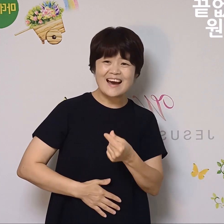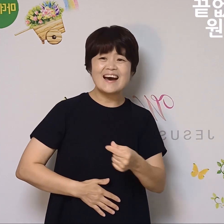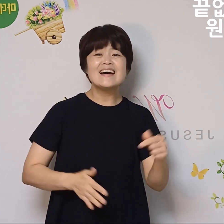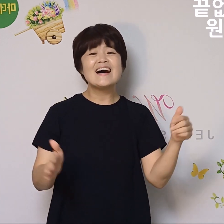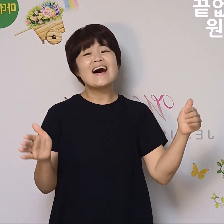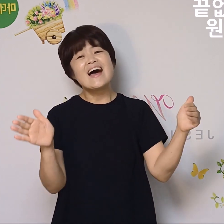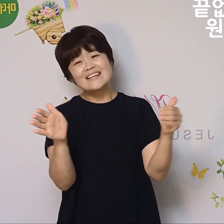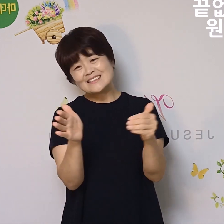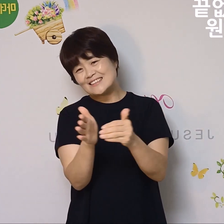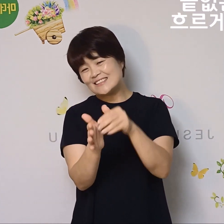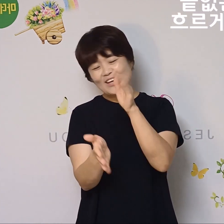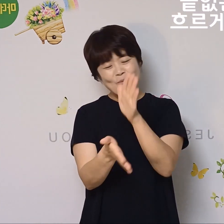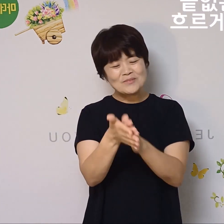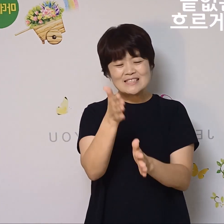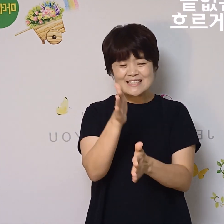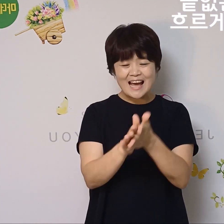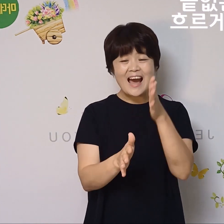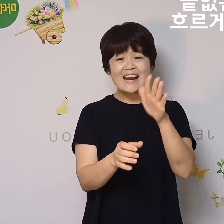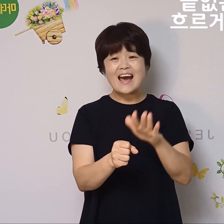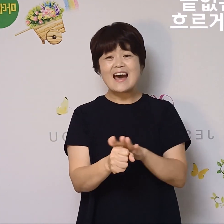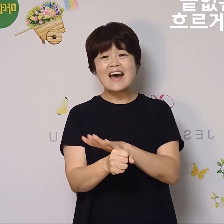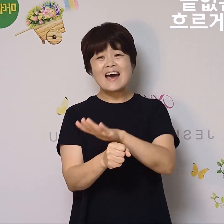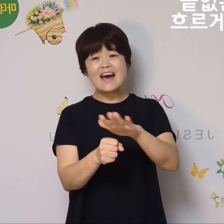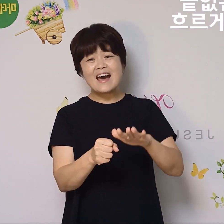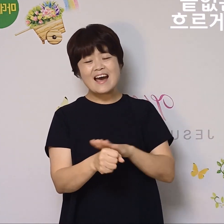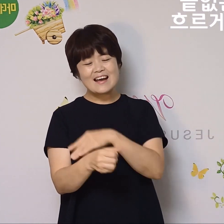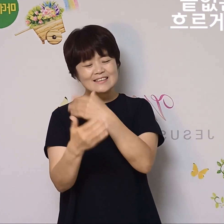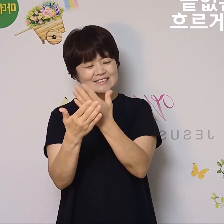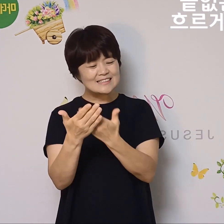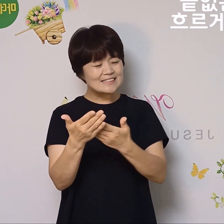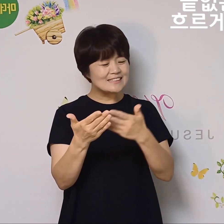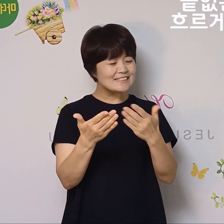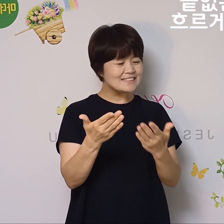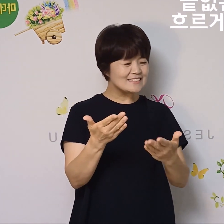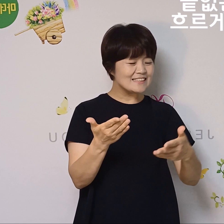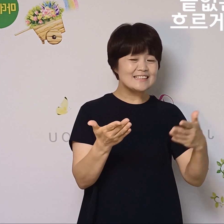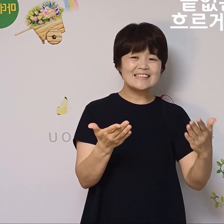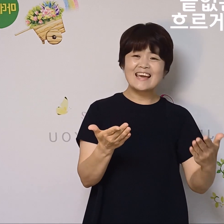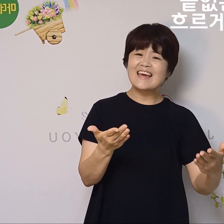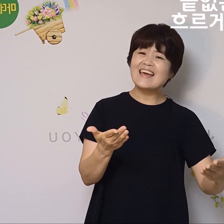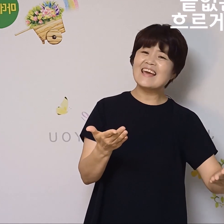원합니다. 끝없는 사랑 흐르게